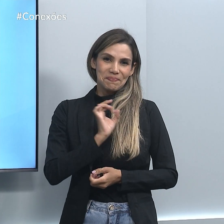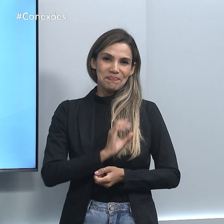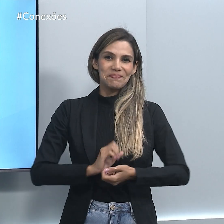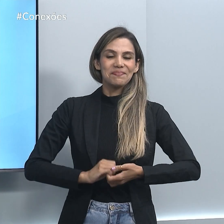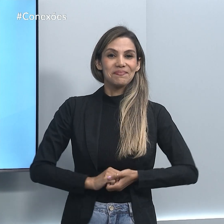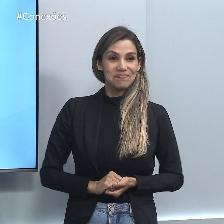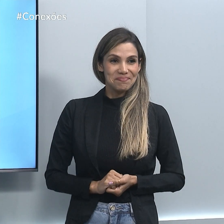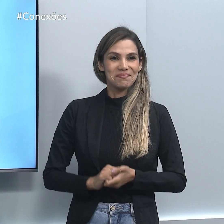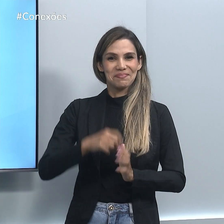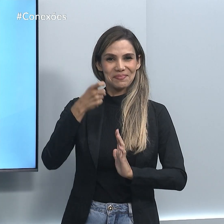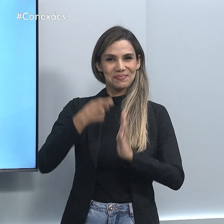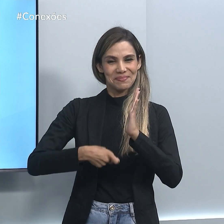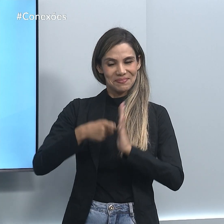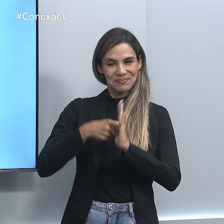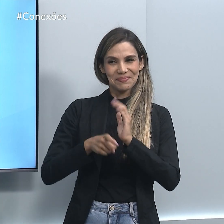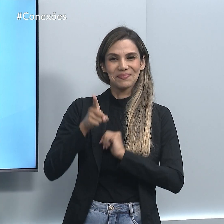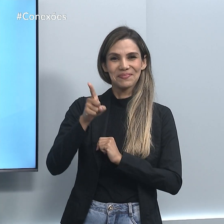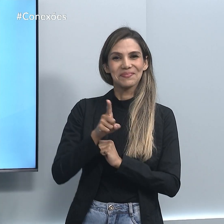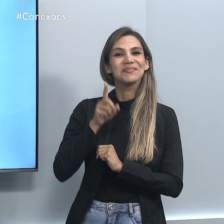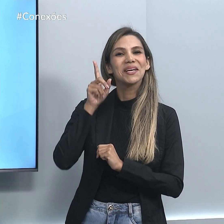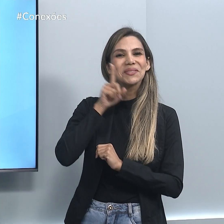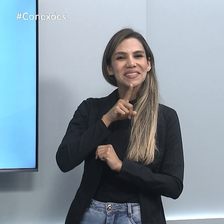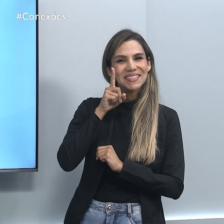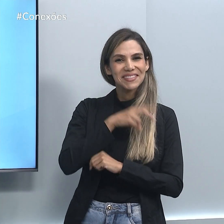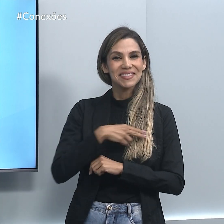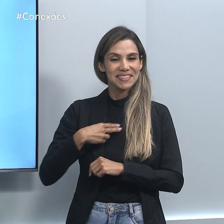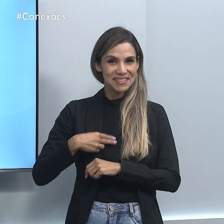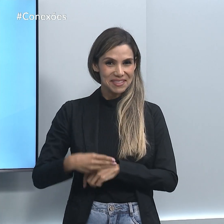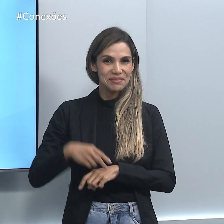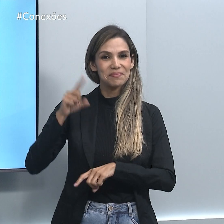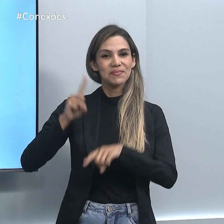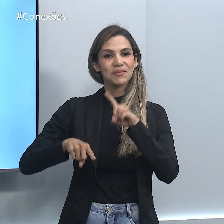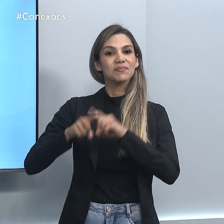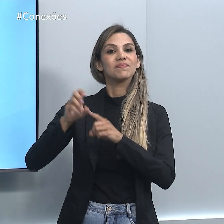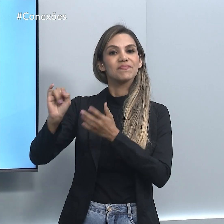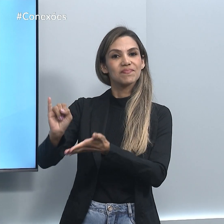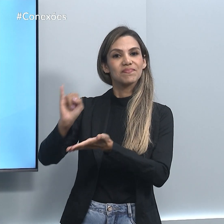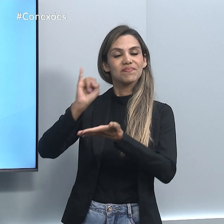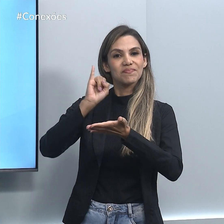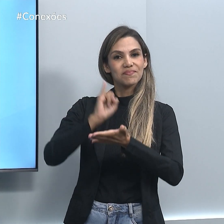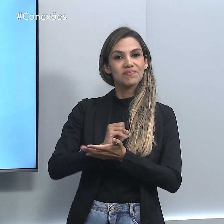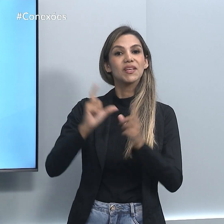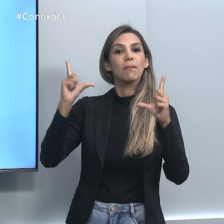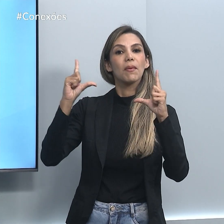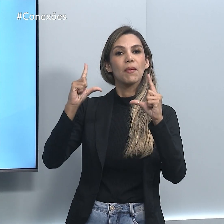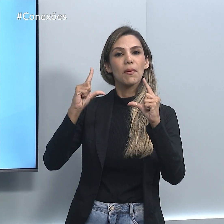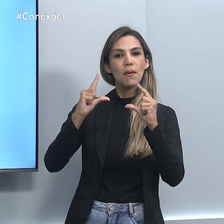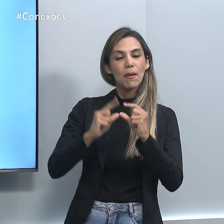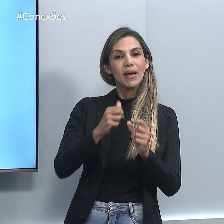medida, as tarifas norte-americanas sobre os produtos chineses serão reduzidas de